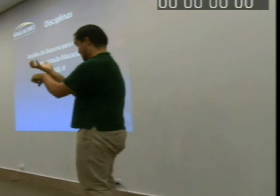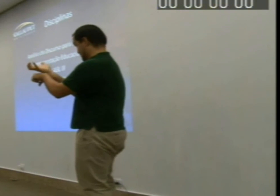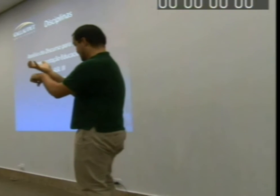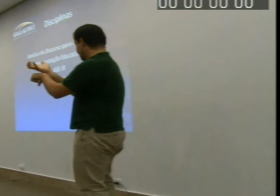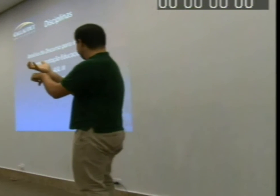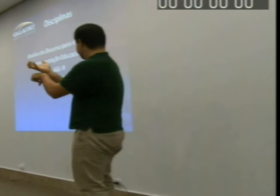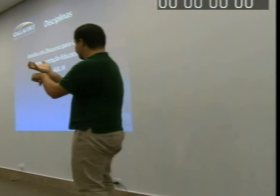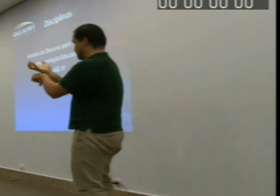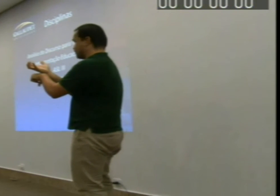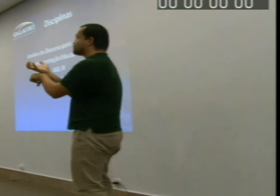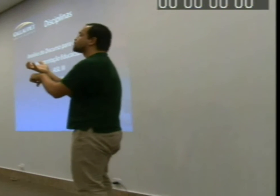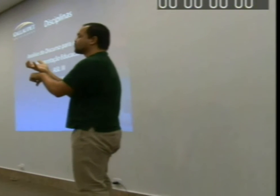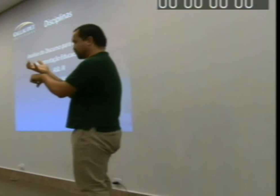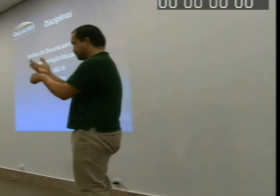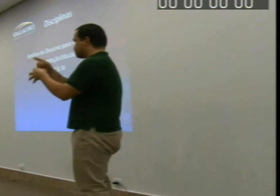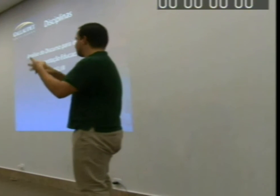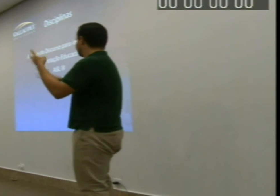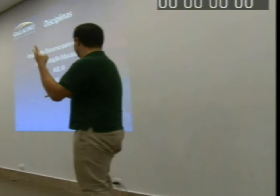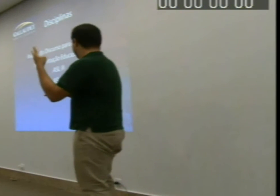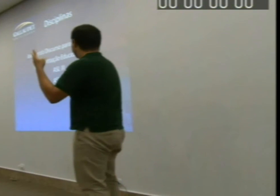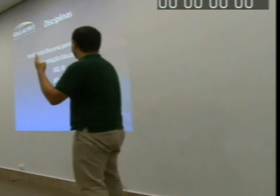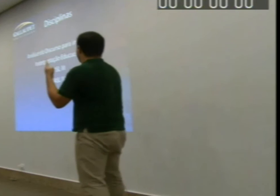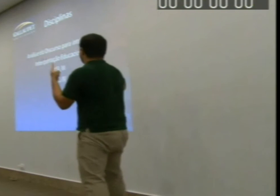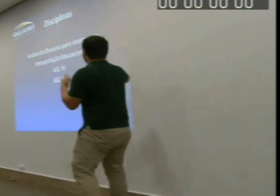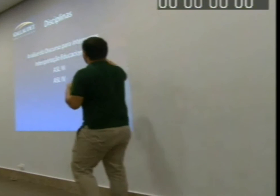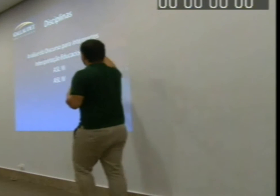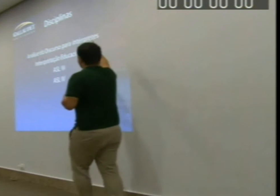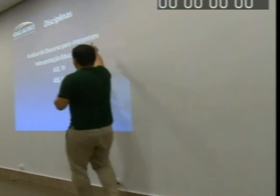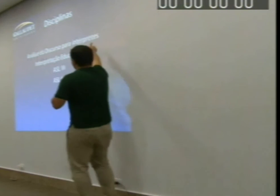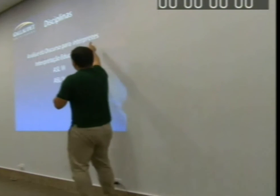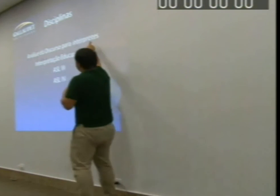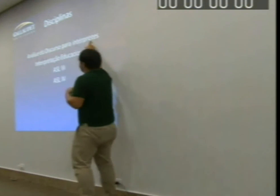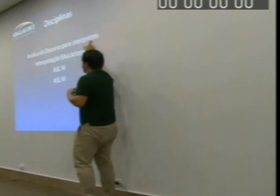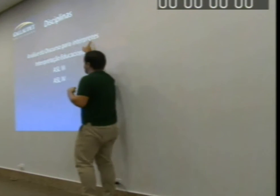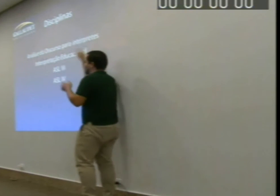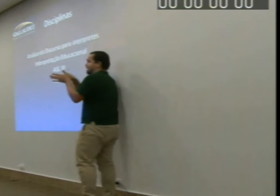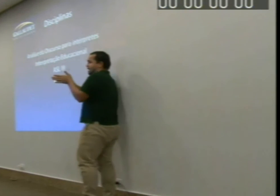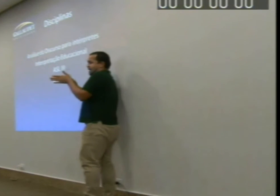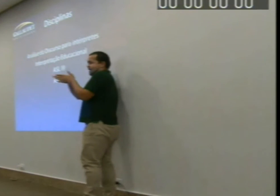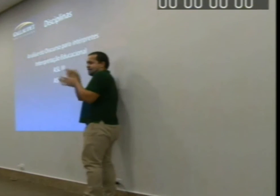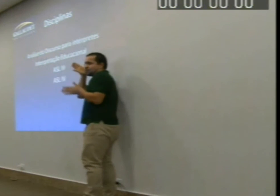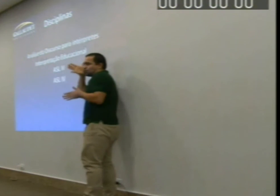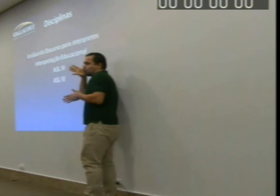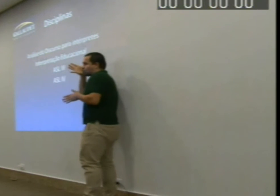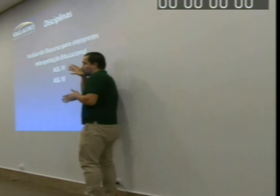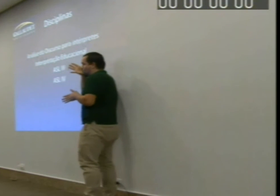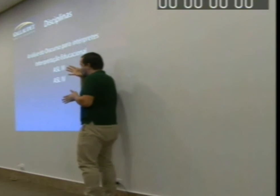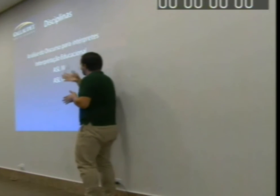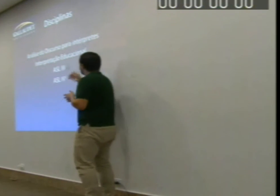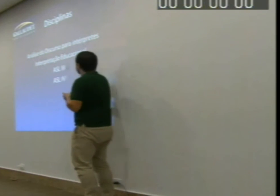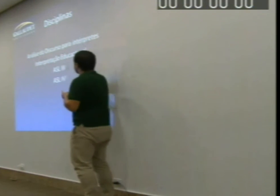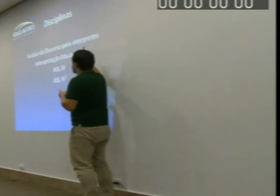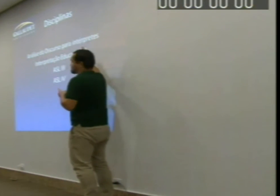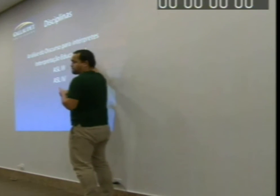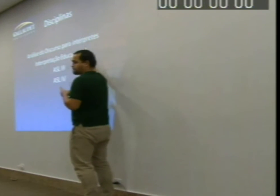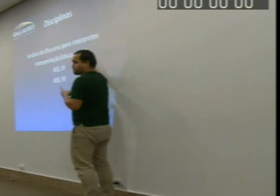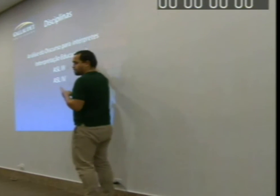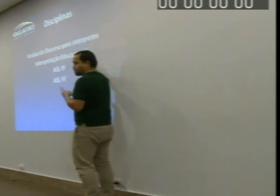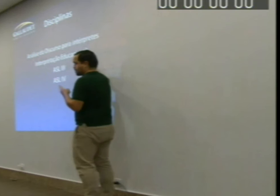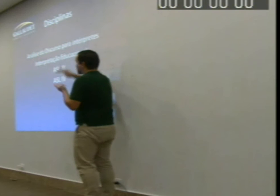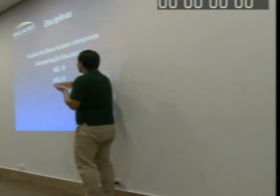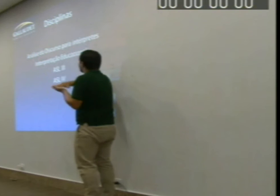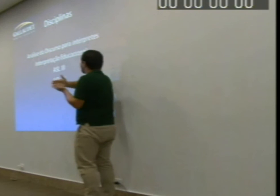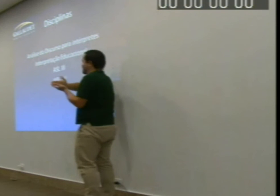estudei eu estudei quatro disciplinas na galaud a primeira que foi a análise do